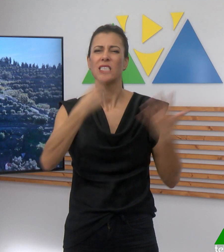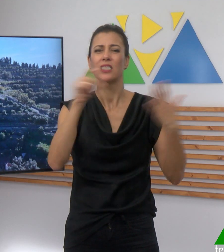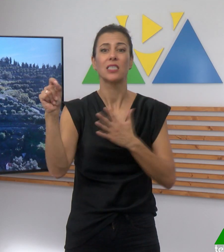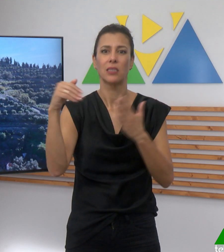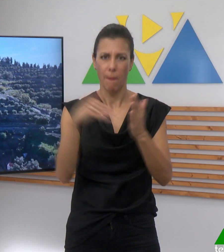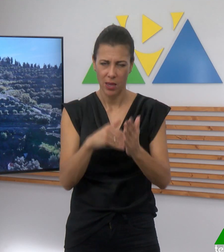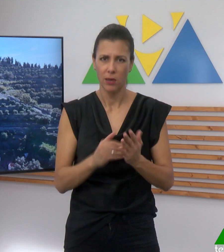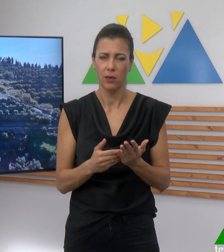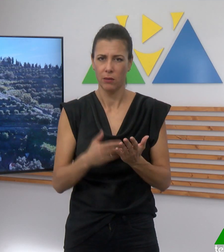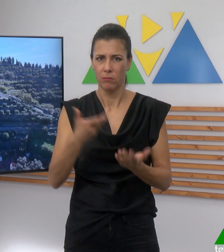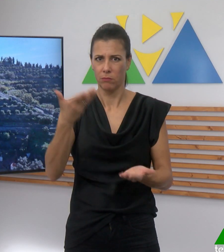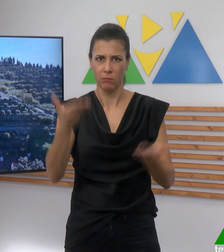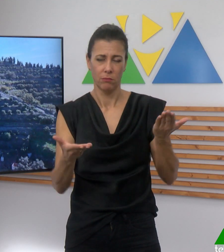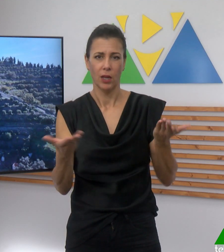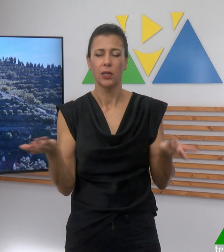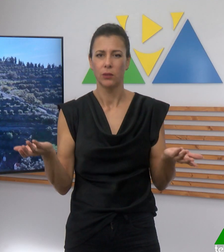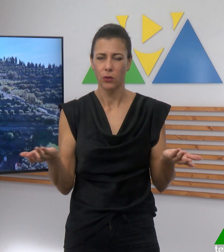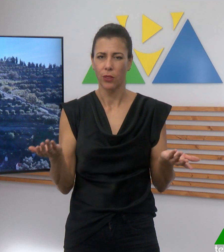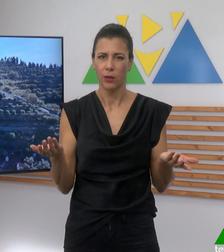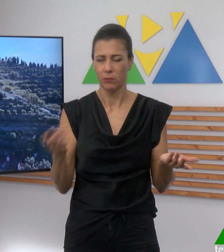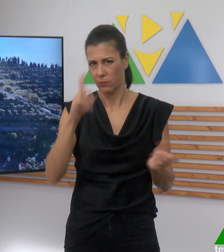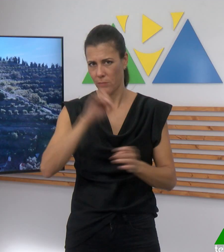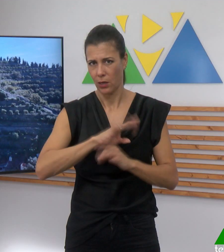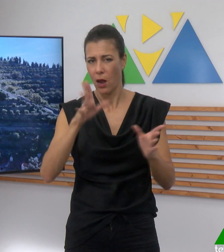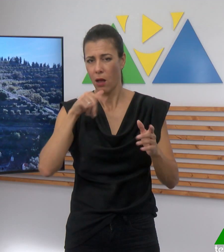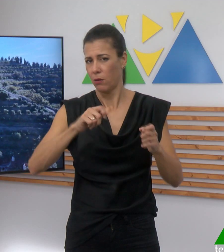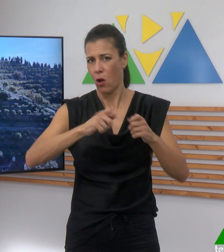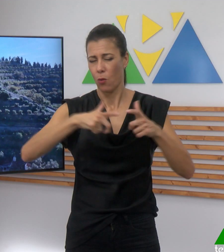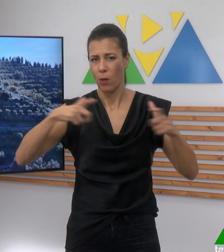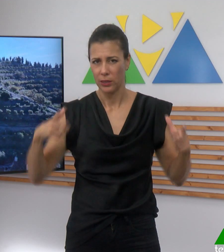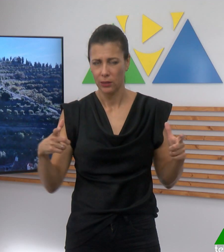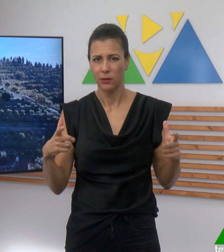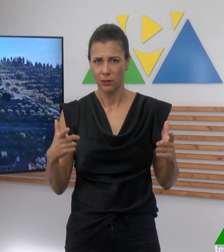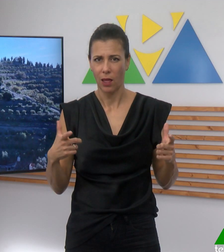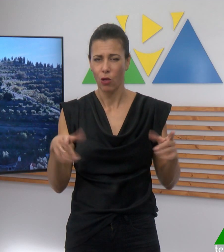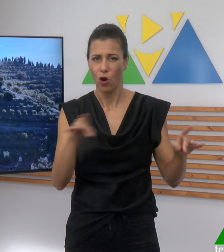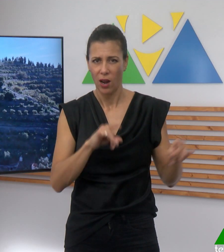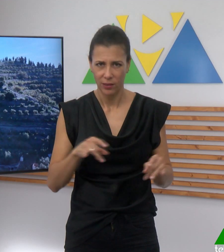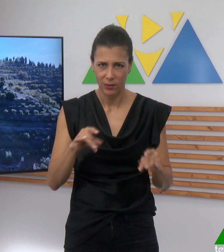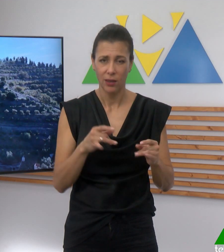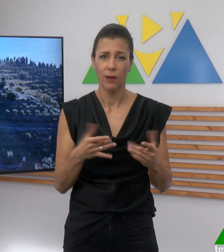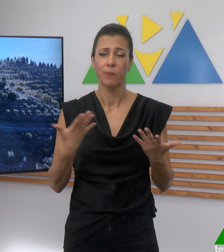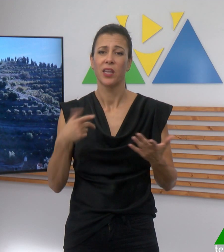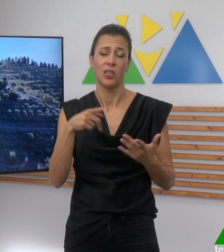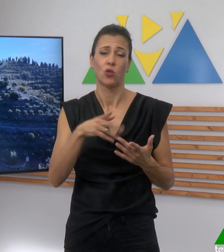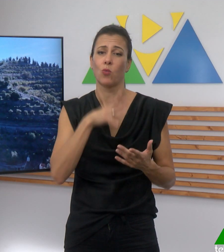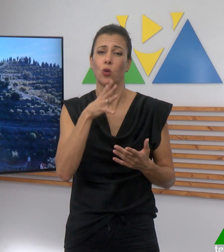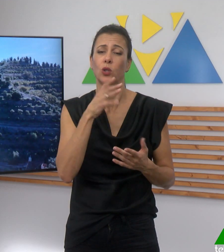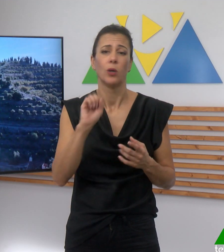es decir que indudablemente se ha aumentado en la la tierra y eso se debe primero a la desecación de